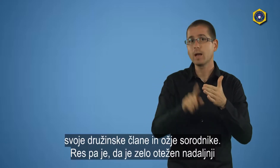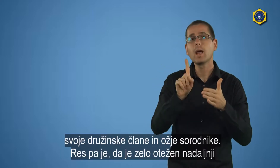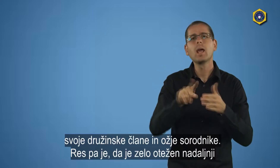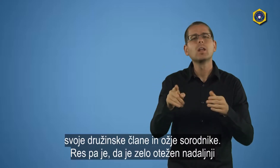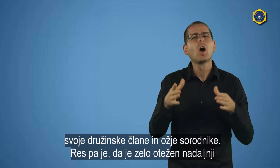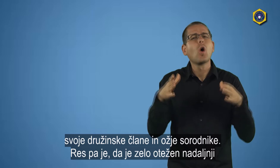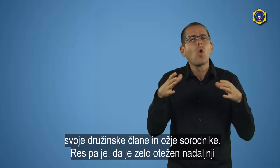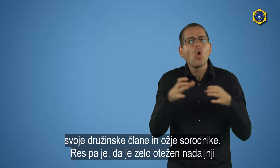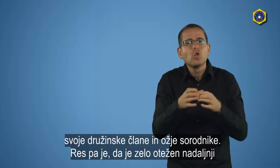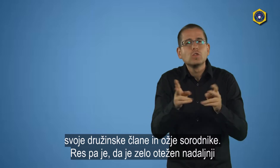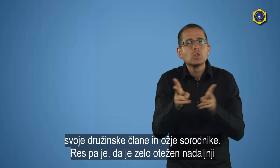ožje sorodnike.